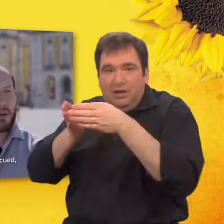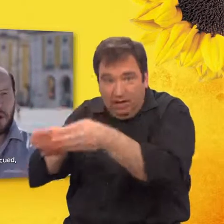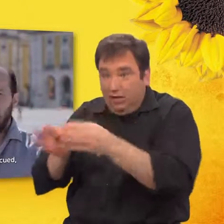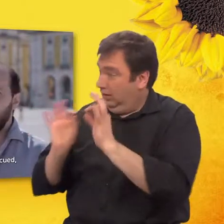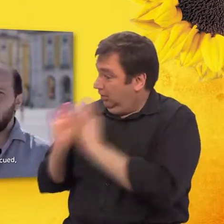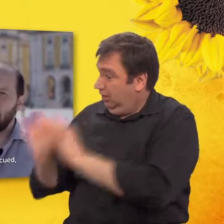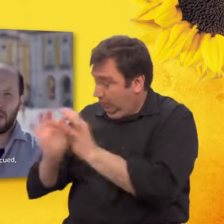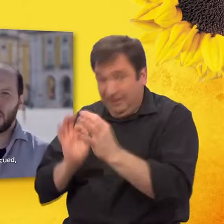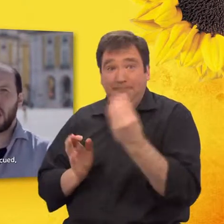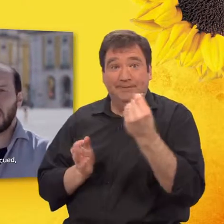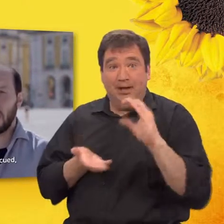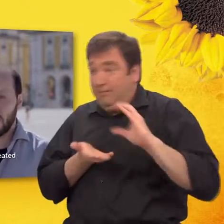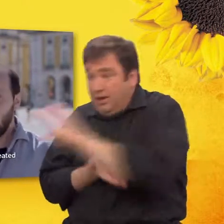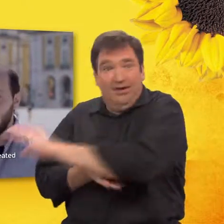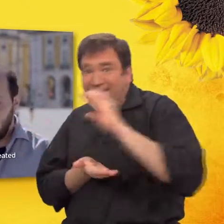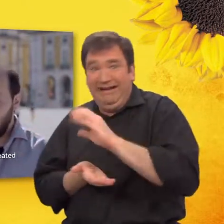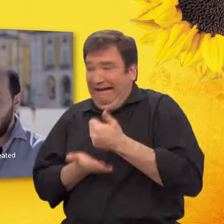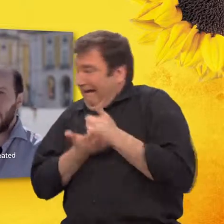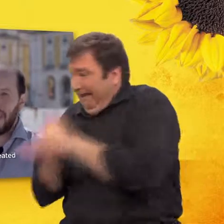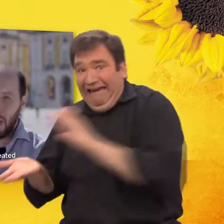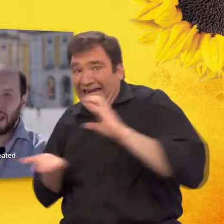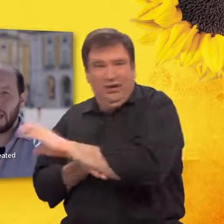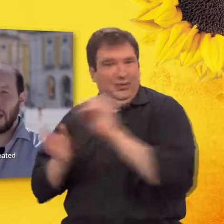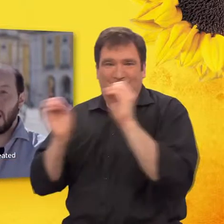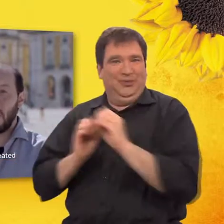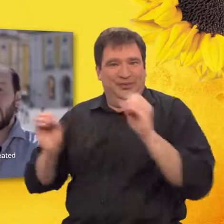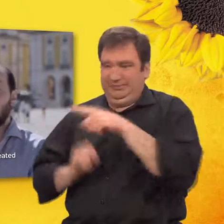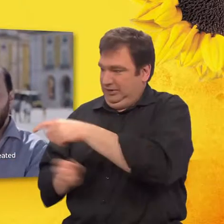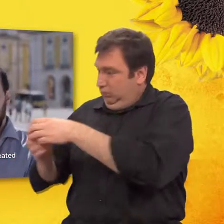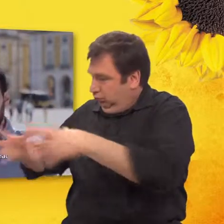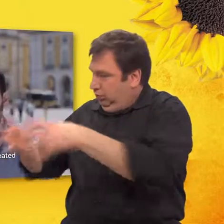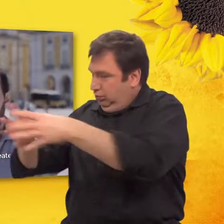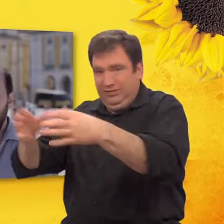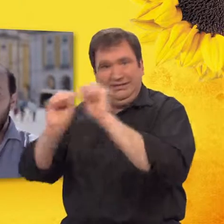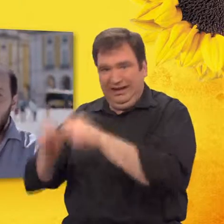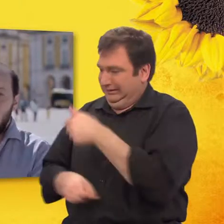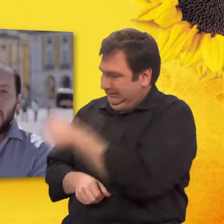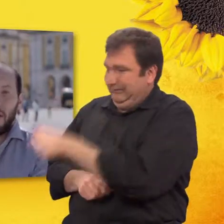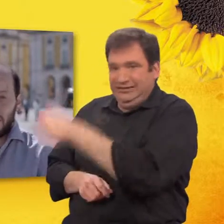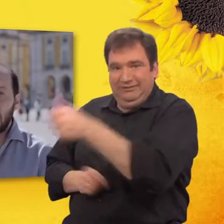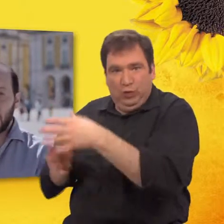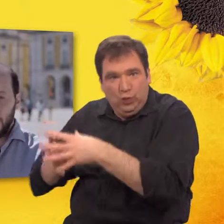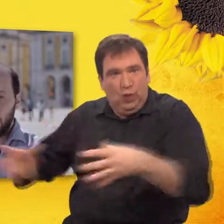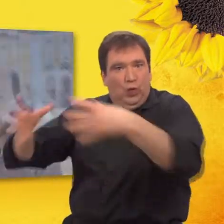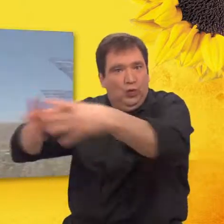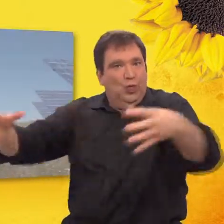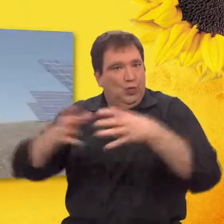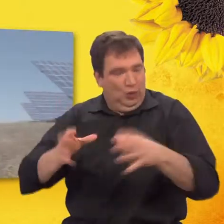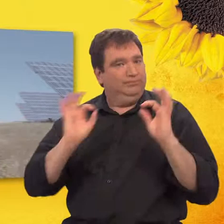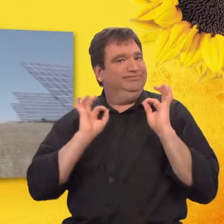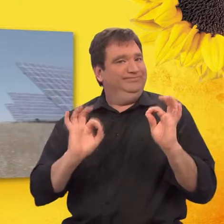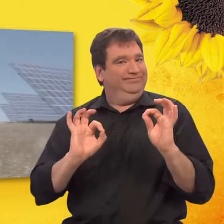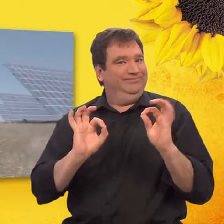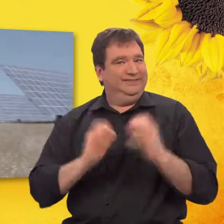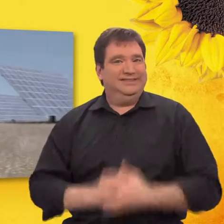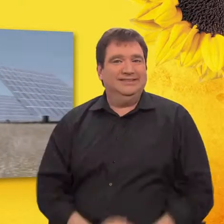dinheiro, não precisam que resgatem nada disso, porque a própria dinâmica que se cria nesse novo centro é de crescimento para elas.